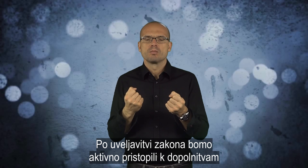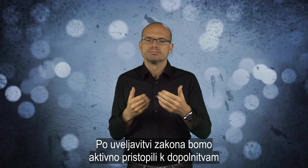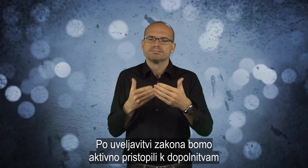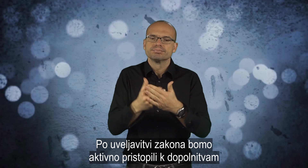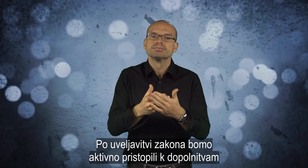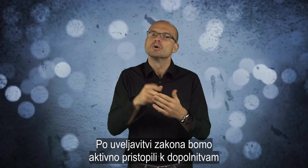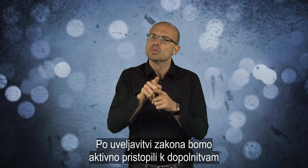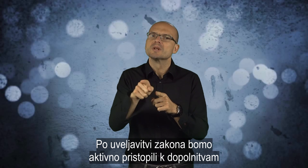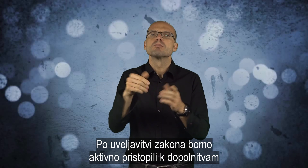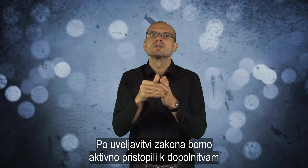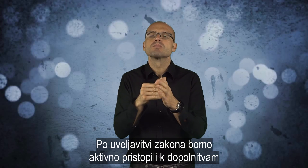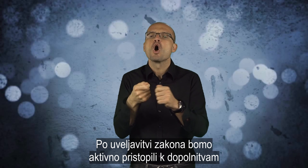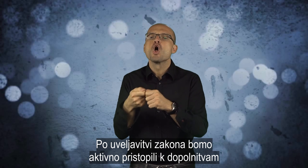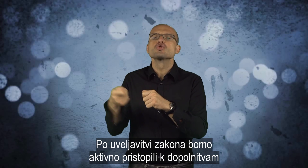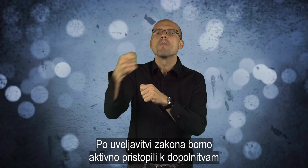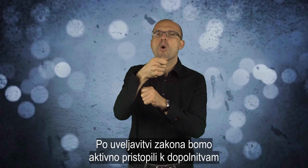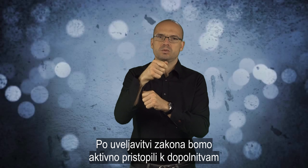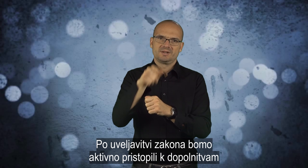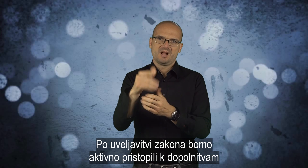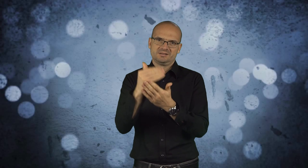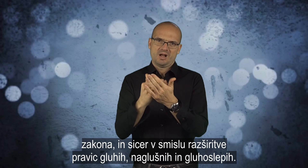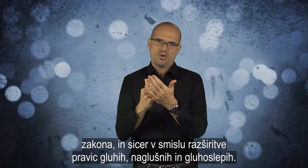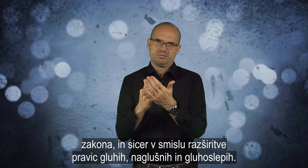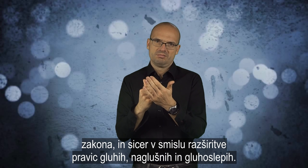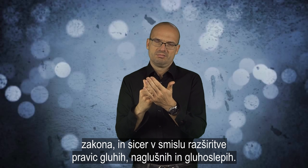pravic gluhih, naglušnih in gluhoslepih.